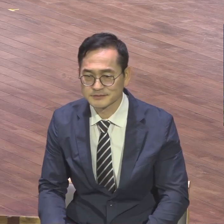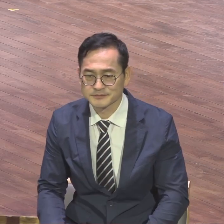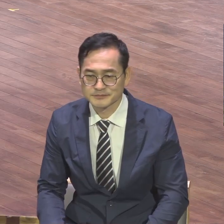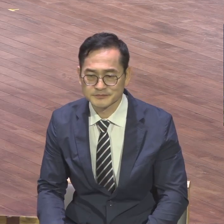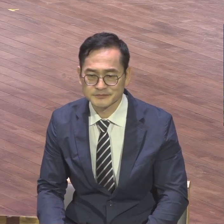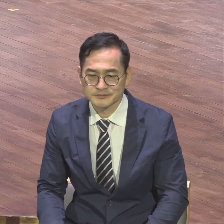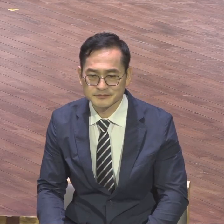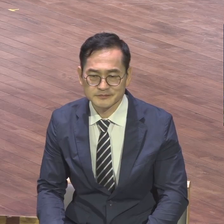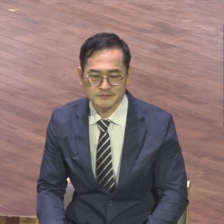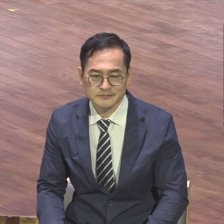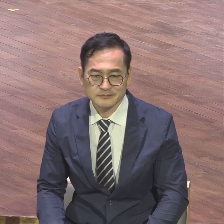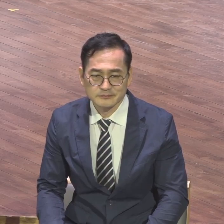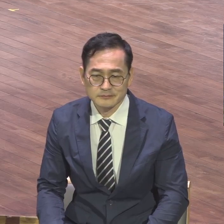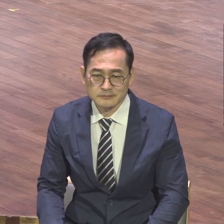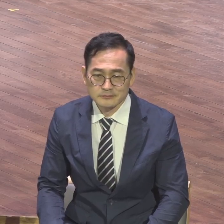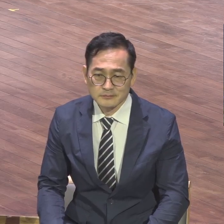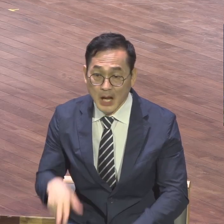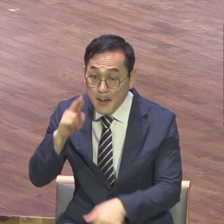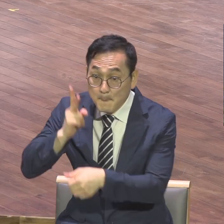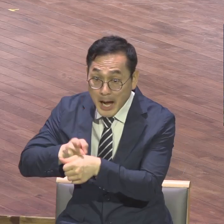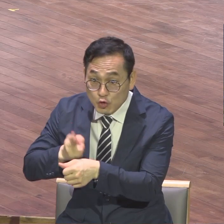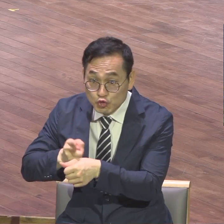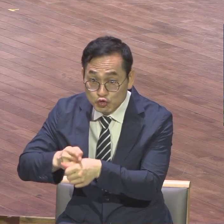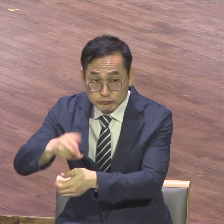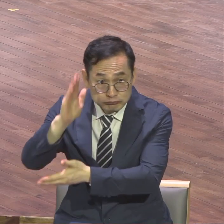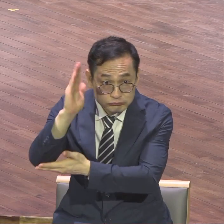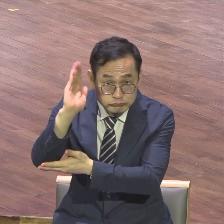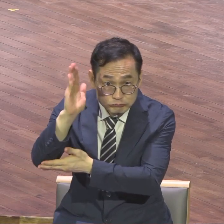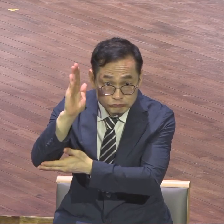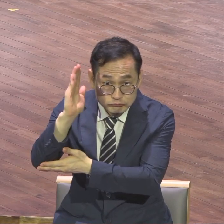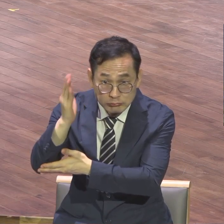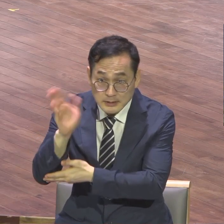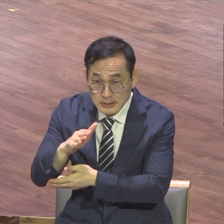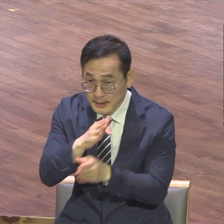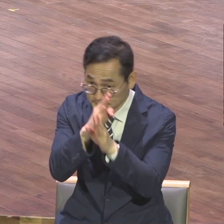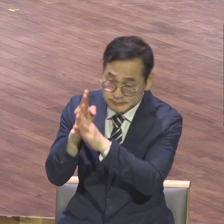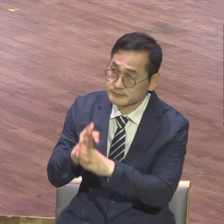그런데 바울은 지금 이렇게 결론이 난 것에 대해서